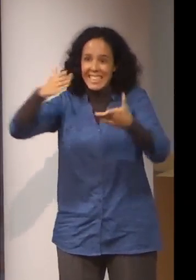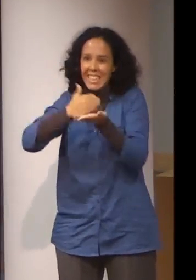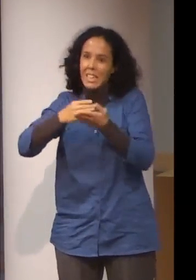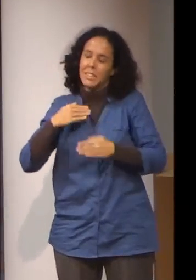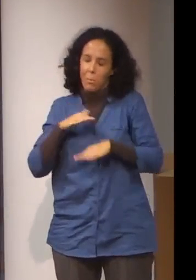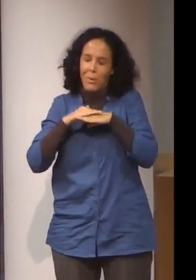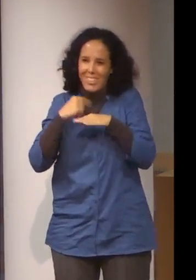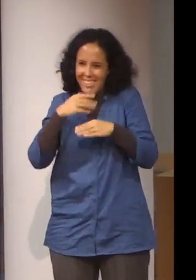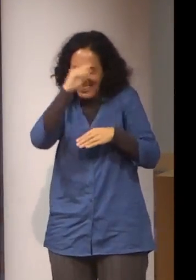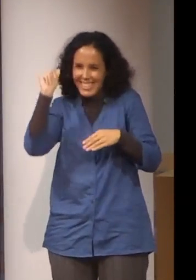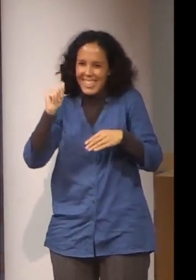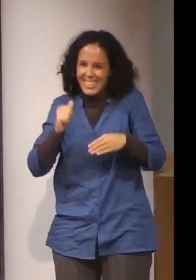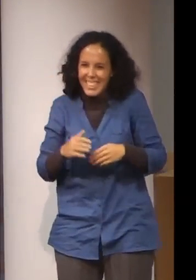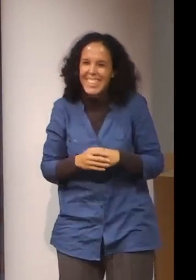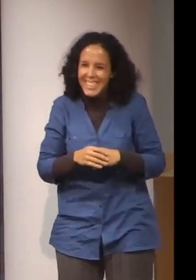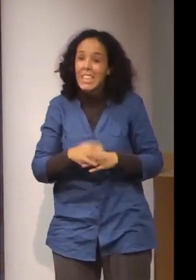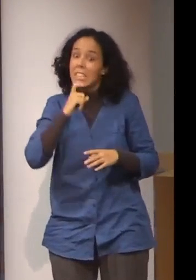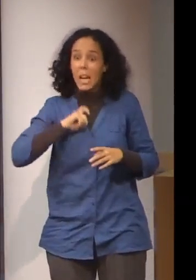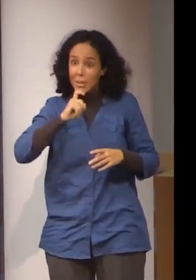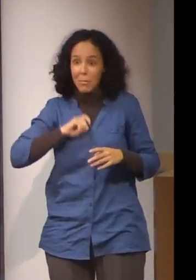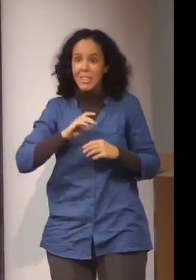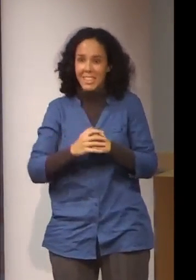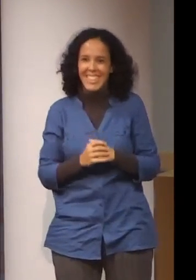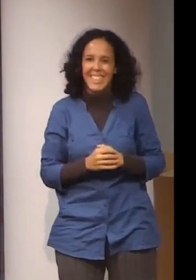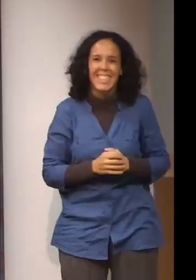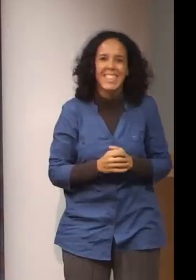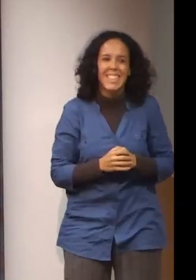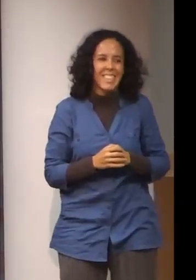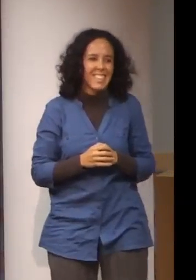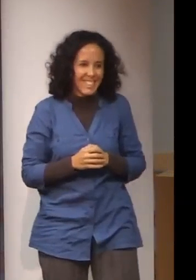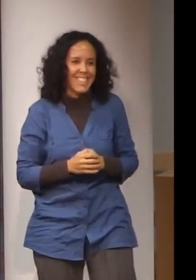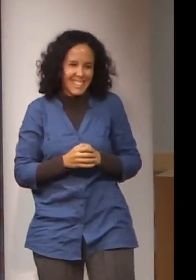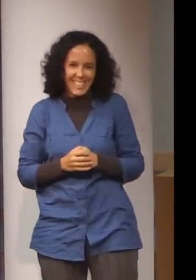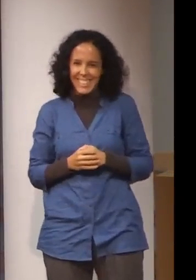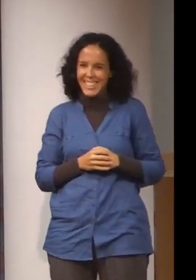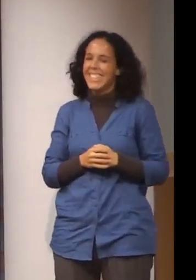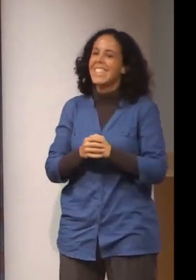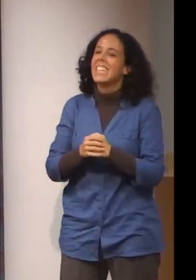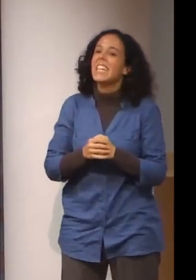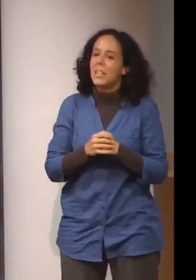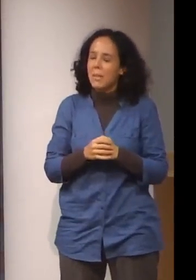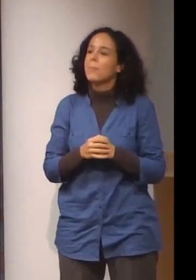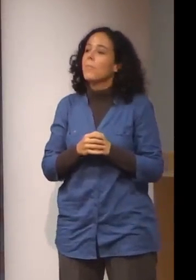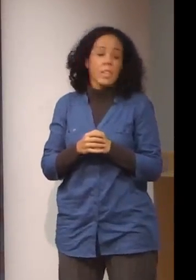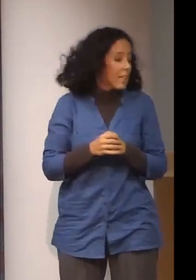Universidad Gallaudet. Sí, estoy hablando de cuando era profesora. Sí, se me ha olvidado, disculpa. Esto es lo que os decía, avisarme.